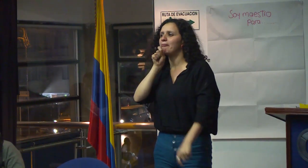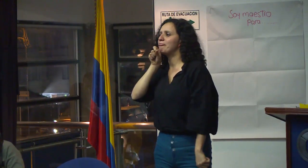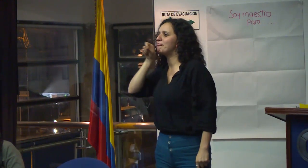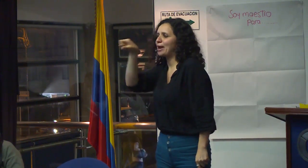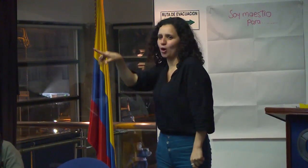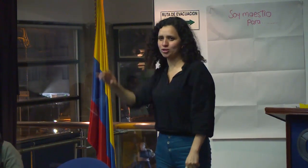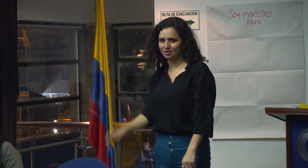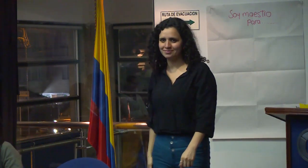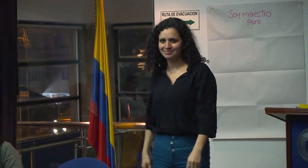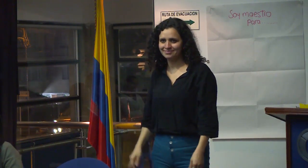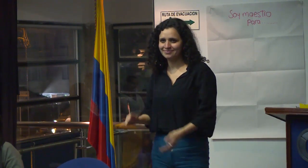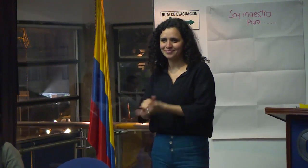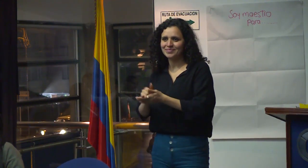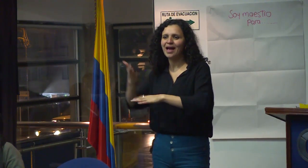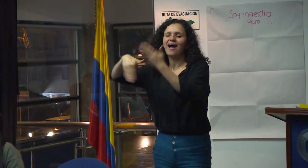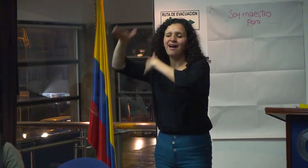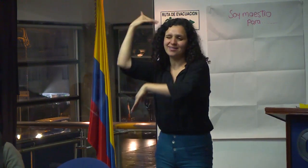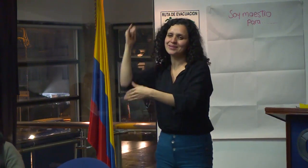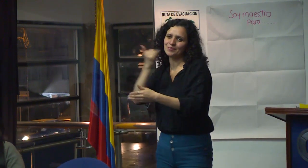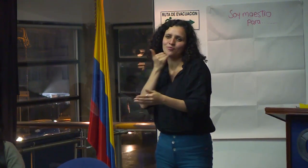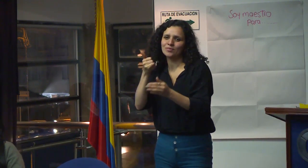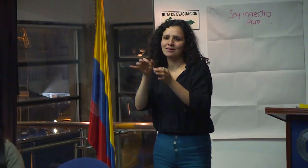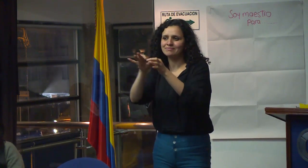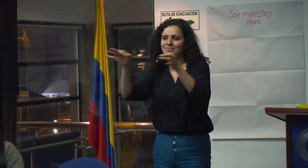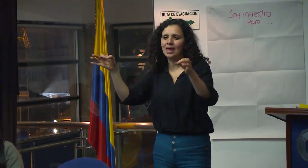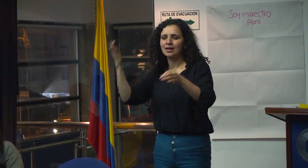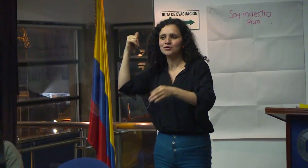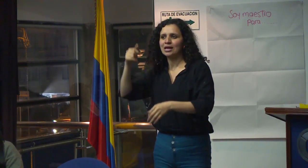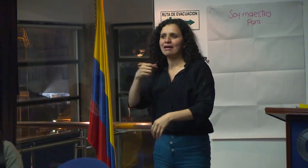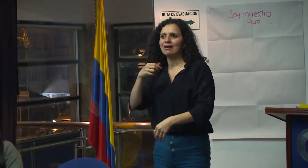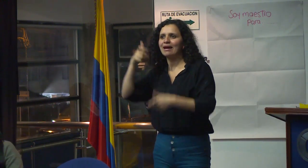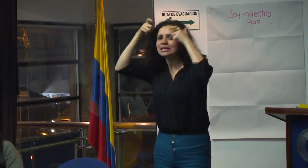Dicen, sí, ya estoy como la reina. En un reinado el comentario que sale.